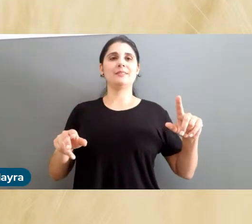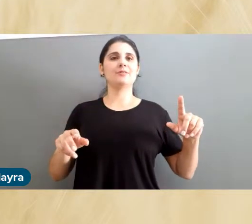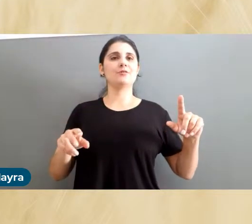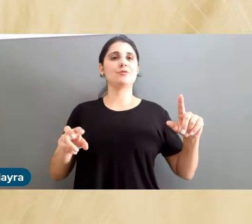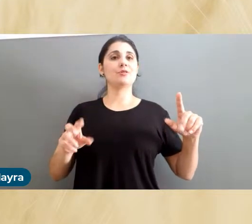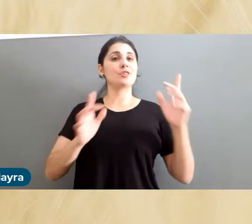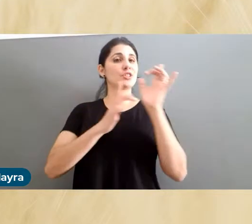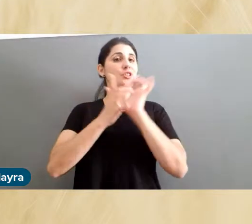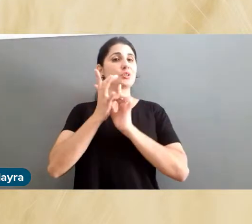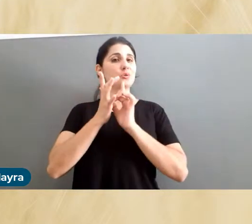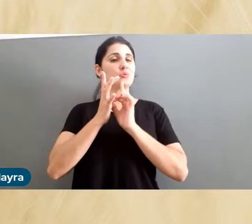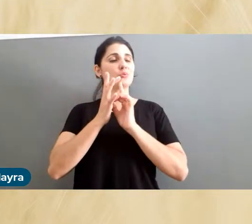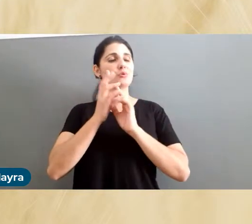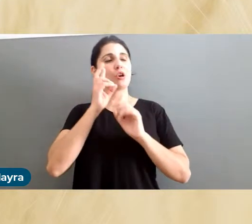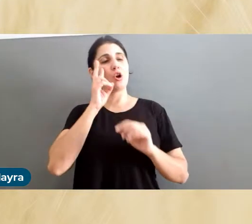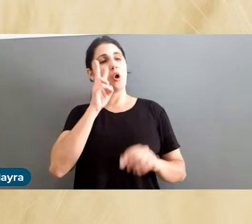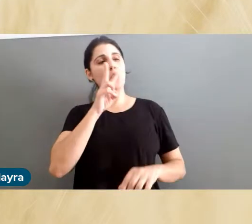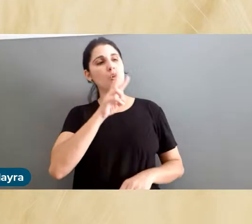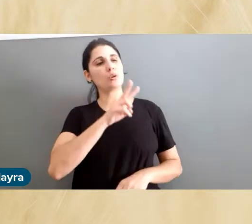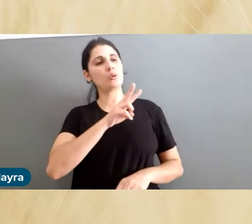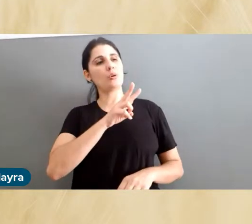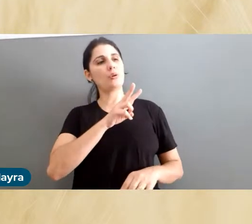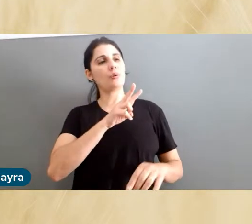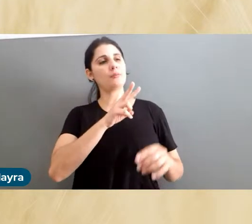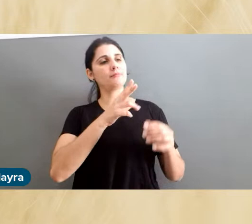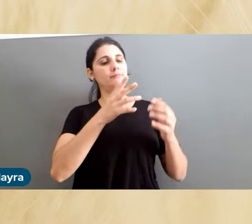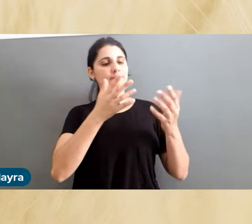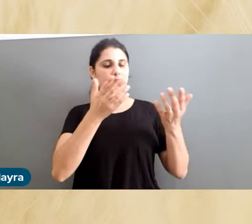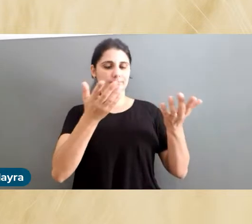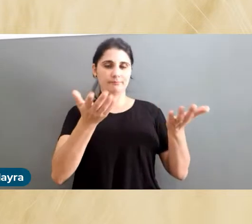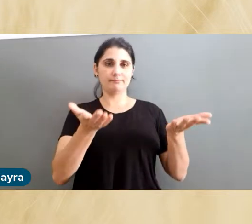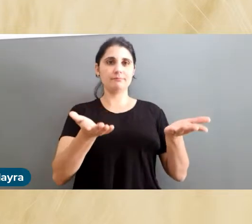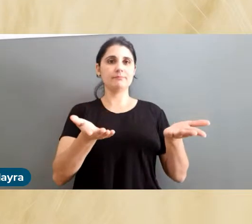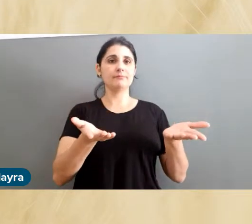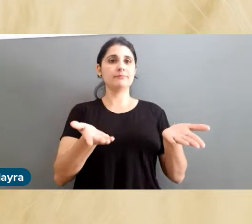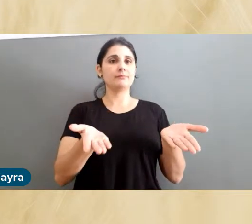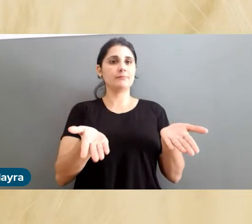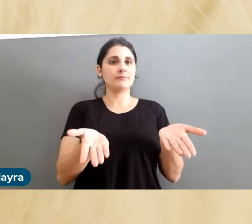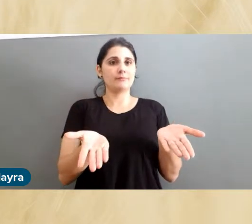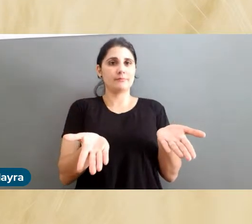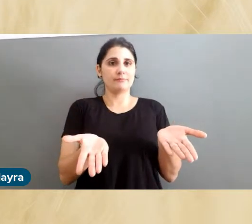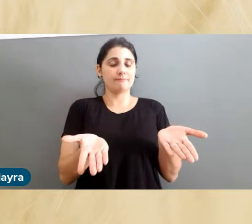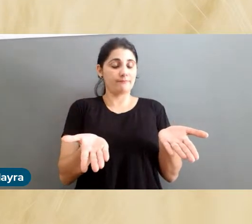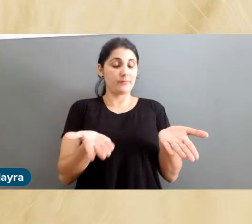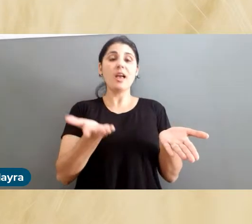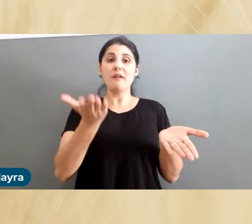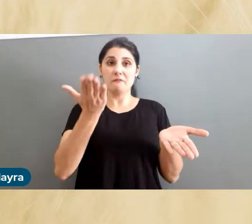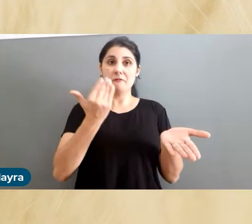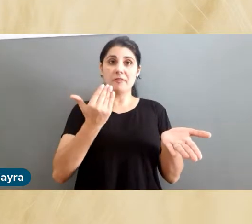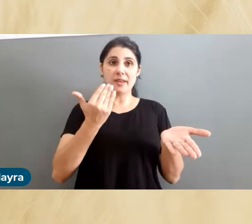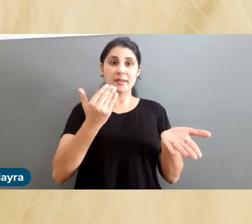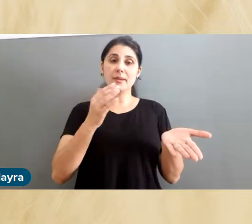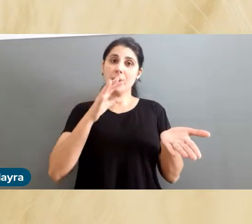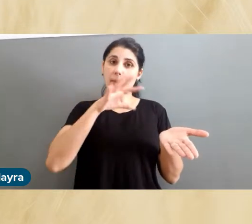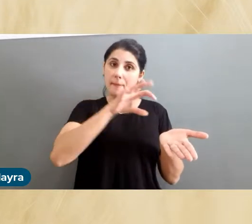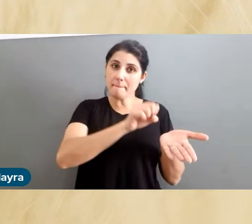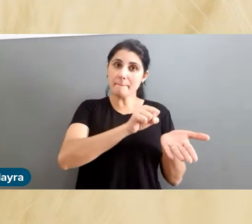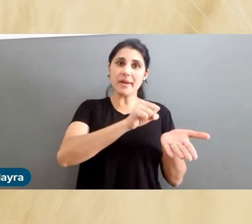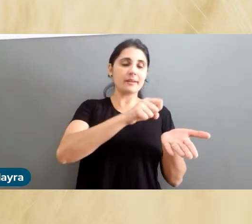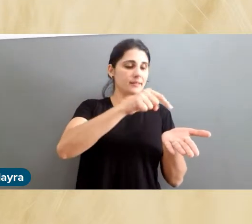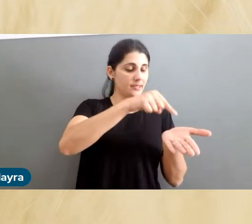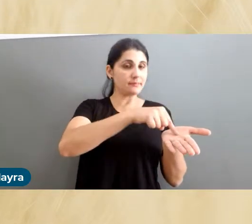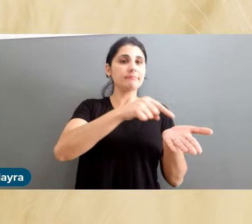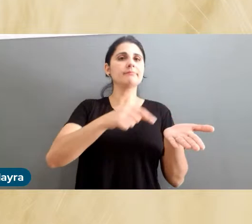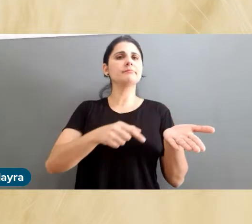inconstante, Jesus abre os braços e diz, toca, Tomé. Se é isso que a tua fé necessita,